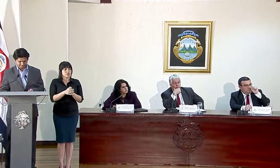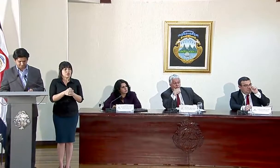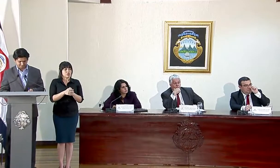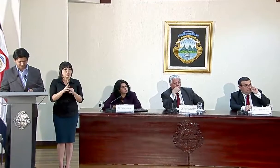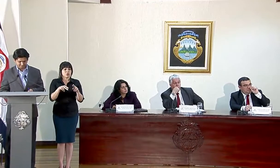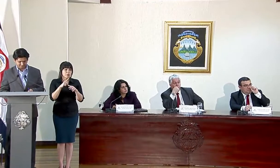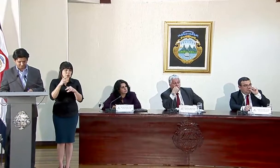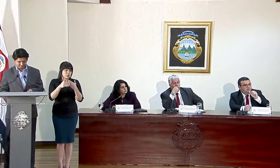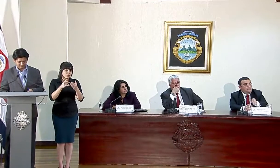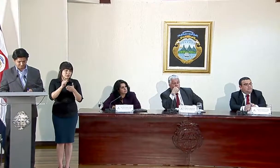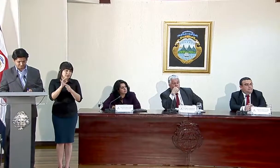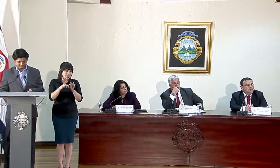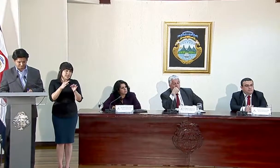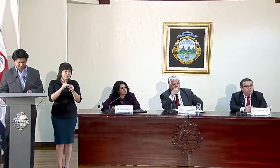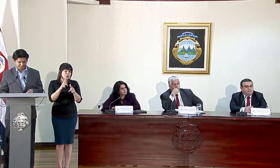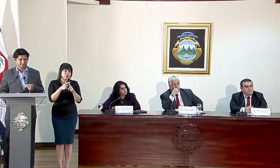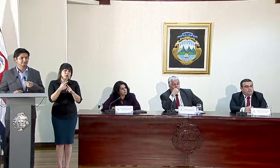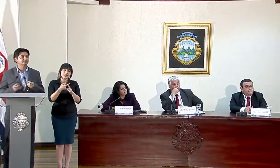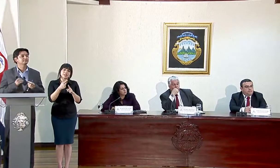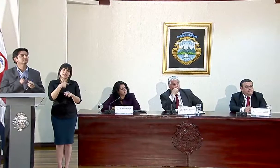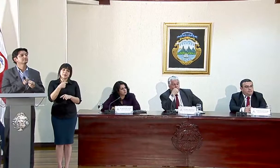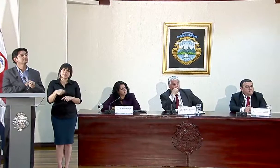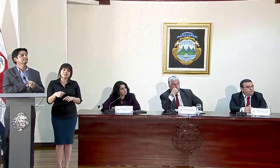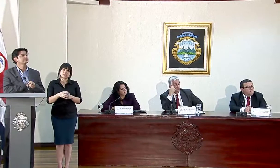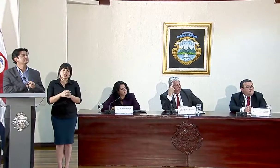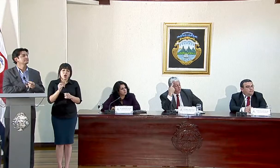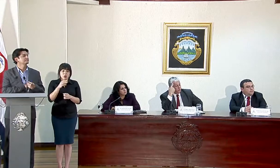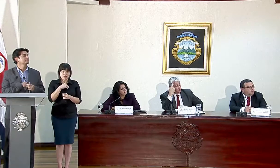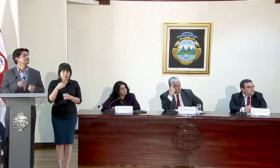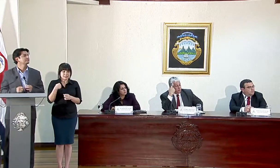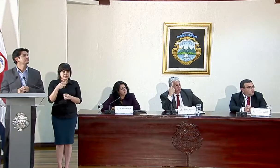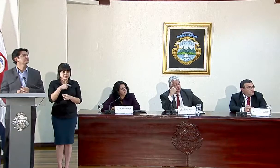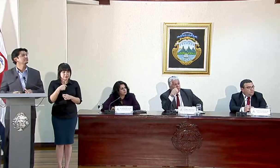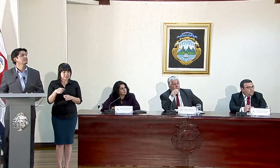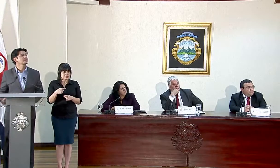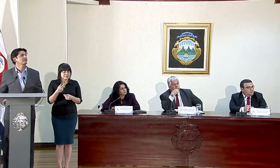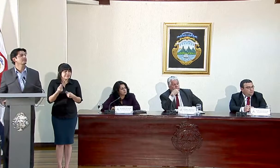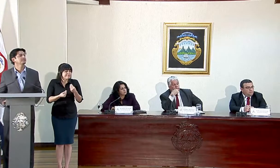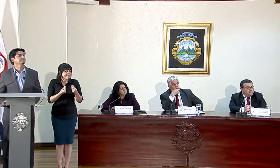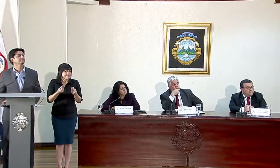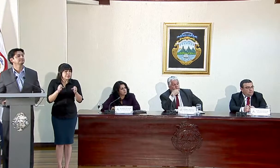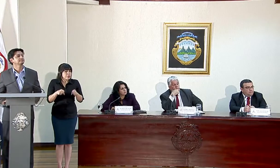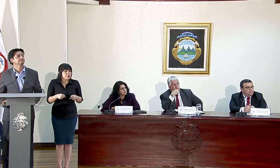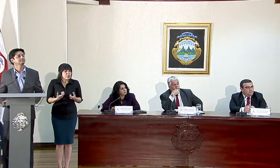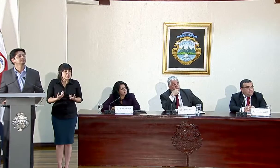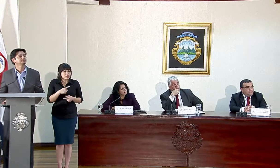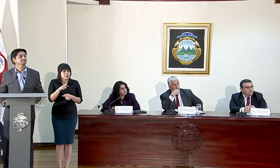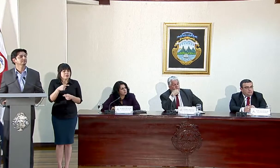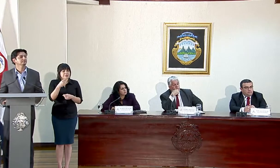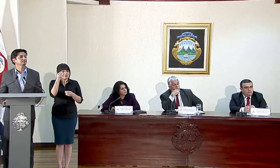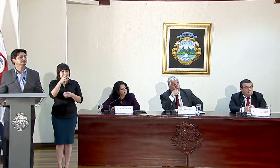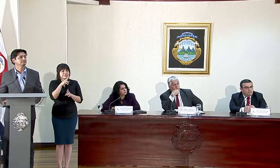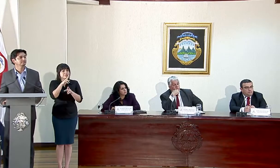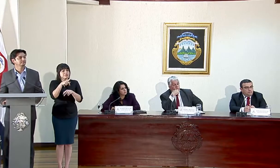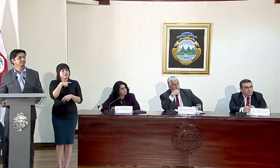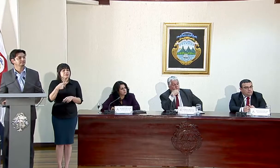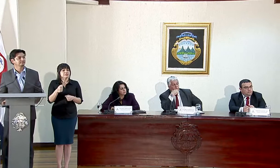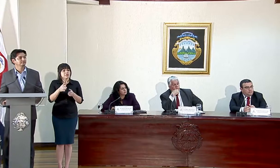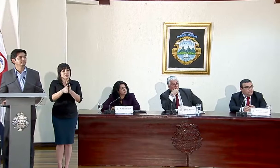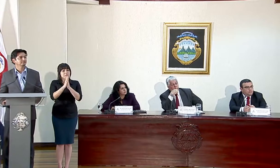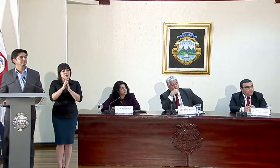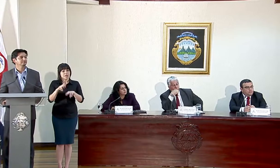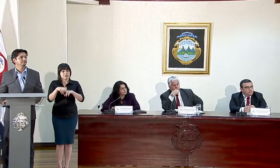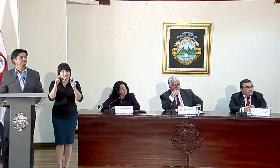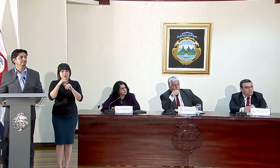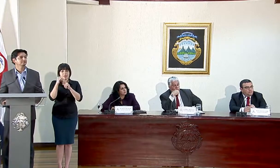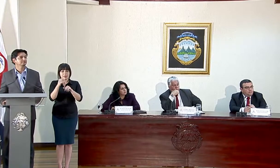regular en un proceso de estos. Desde la presidencia o desde el Ministerio de la Presidencia, ¿Qué pueden dar ustedes en respuesta a que el presidente pidió que se